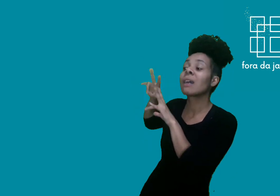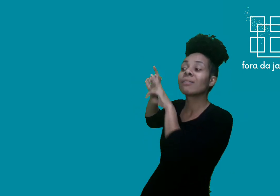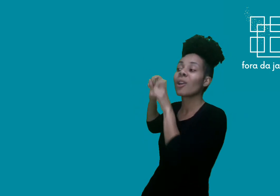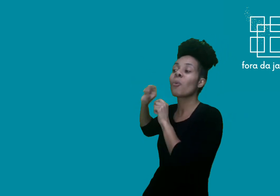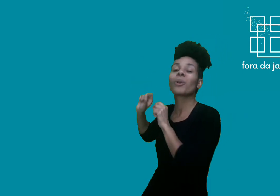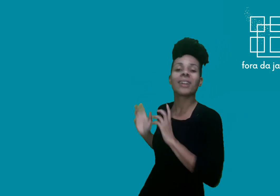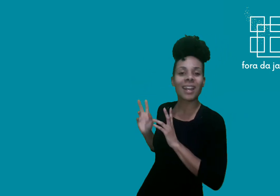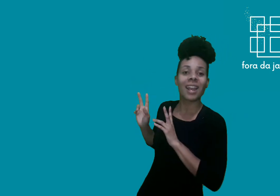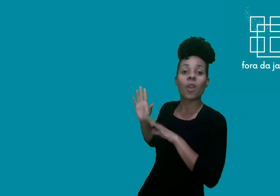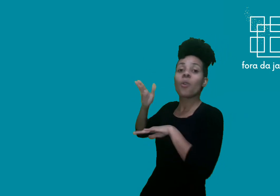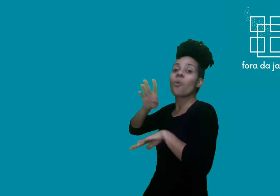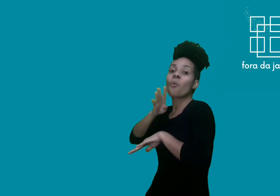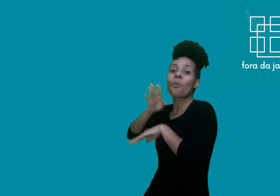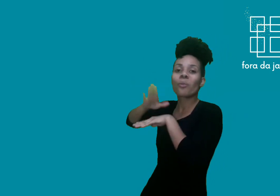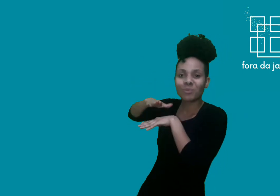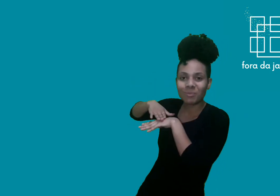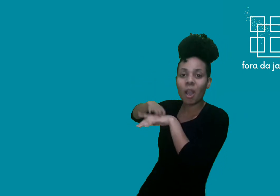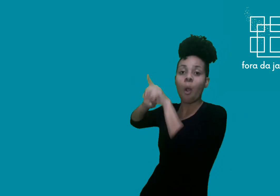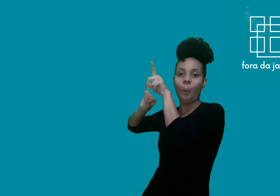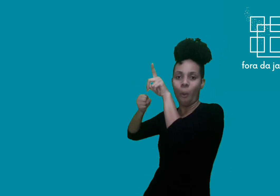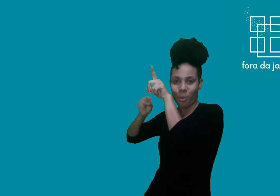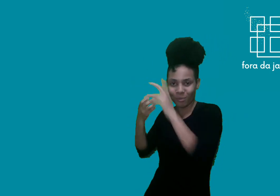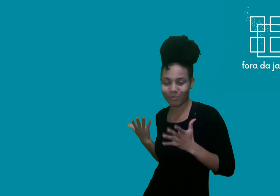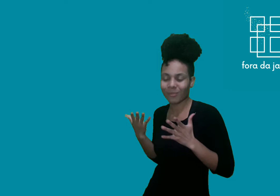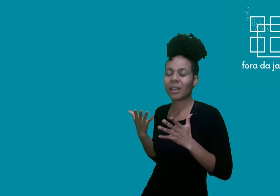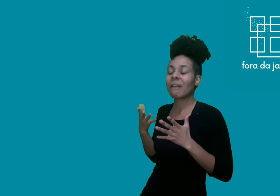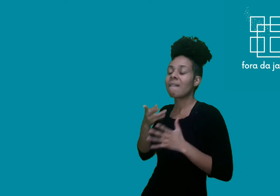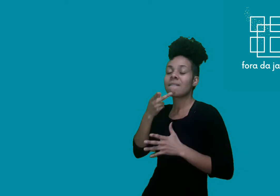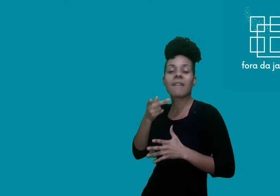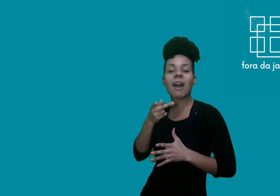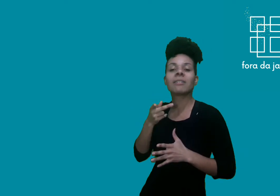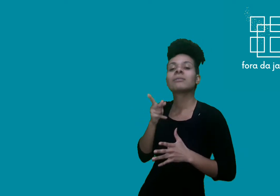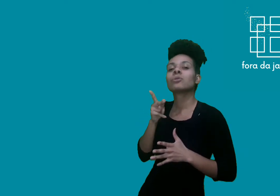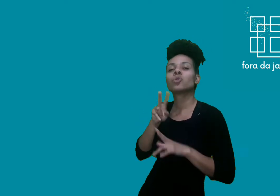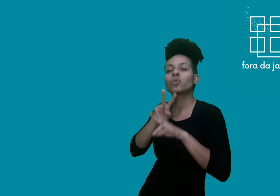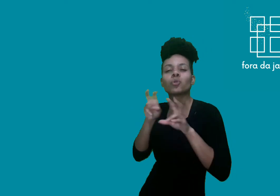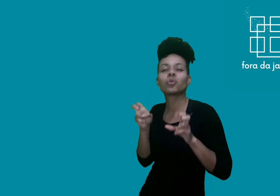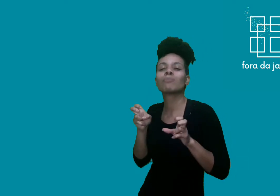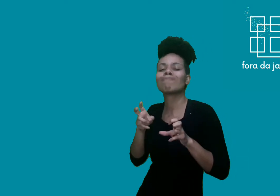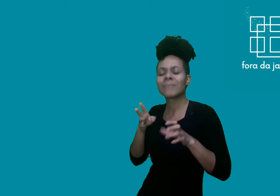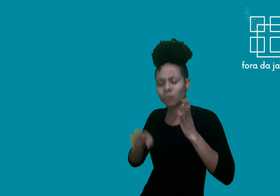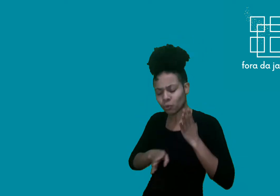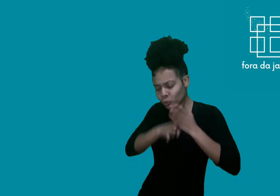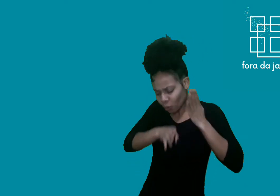aí para isso, né, que eu falei que às vezes causa essa angústia, eu acho que o contrário disso, o oposto, né, quando